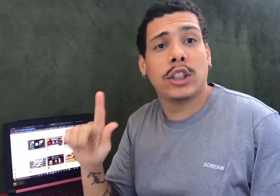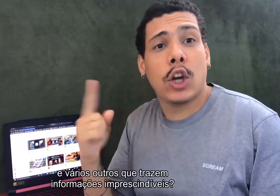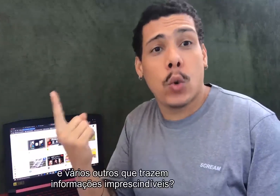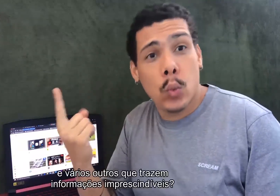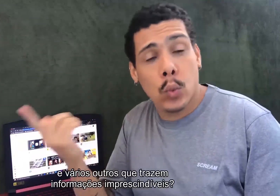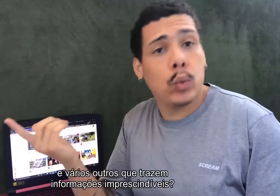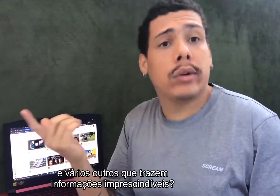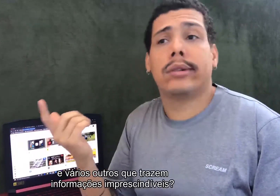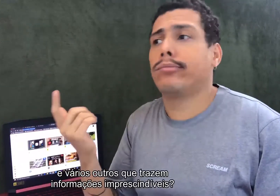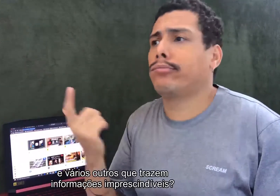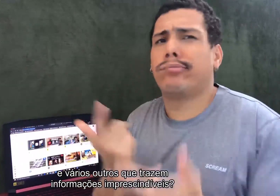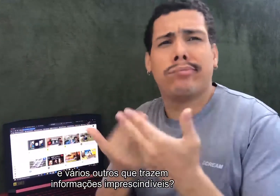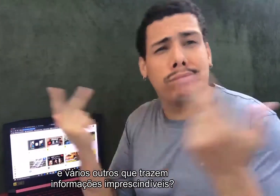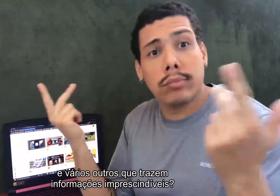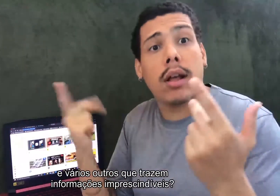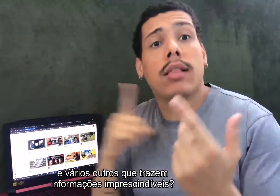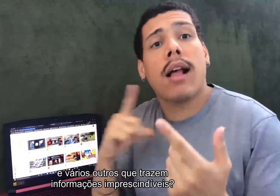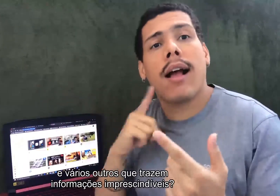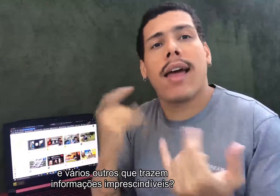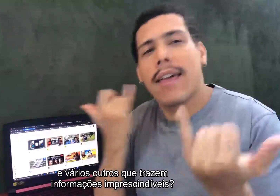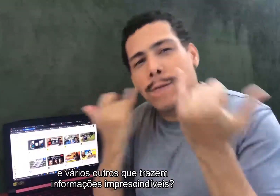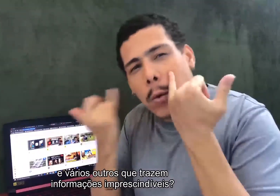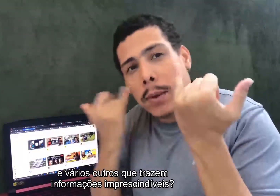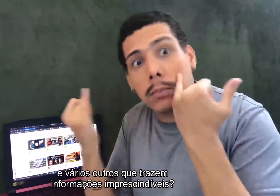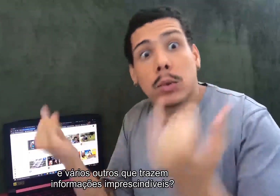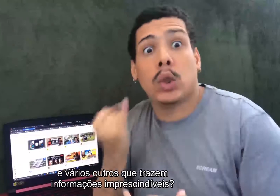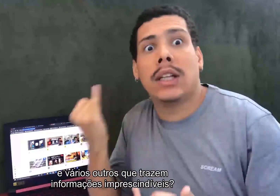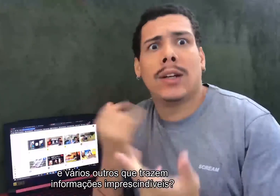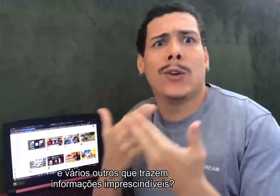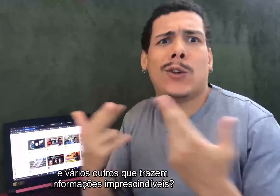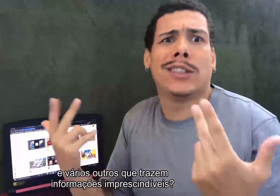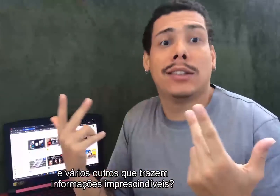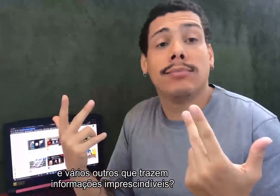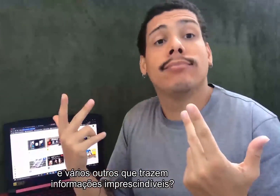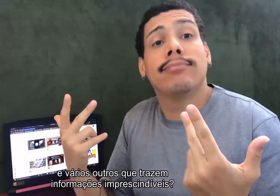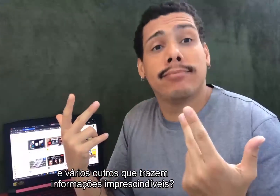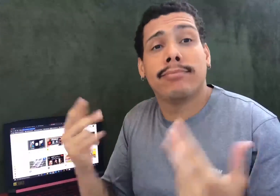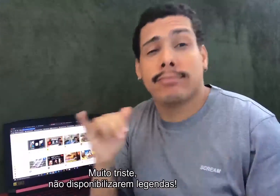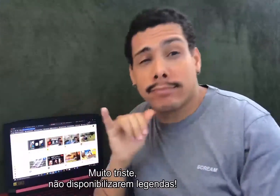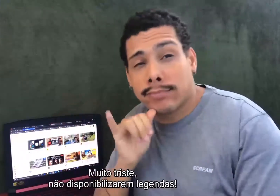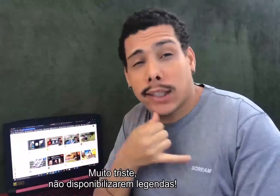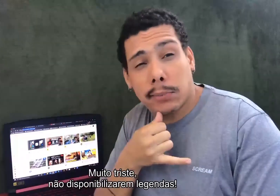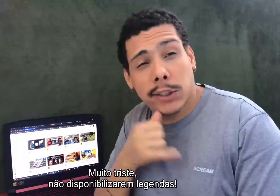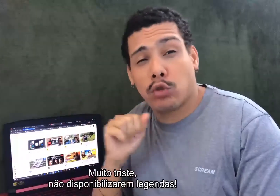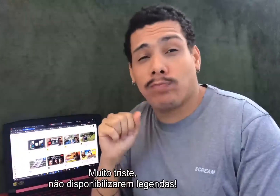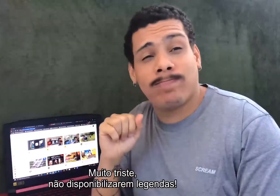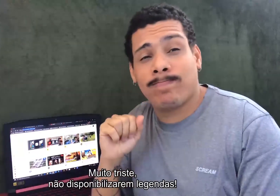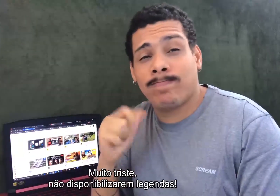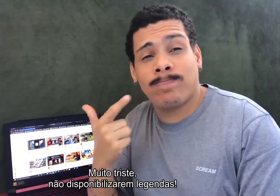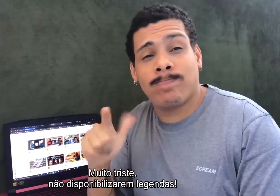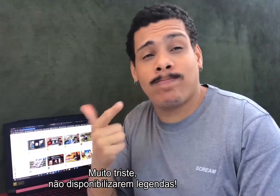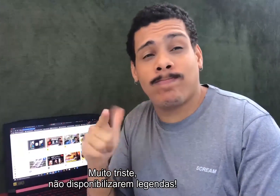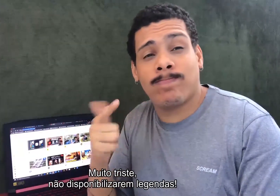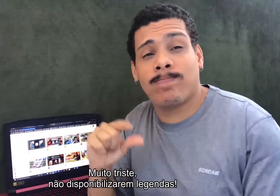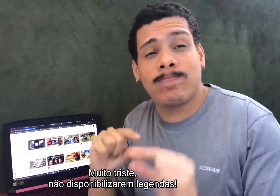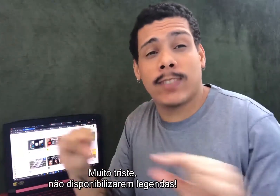e vários outros que trazem informações imprescindíveis, muito triste não disponibilizarem